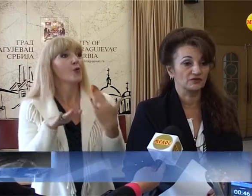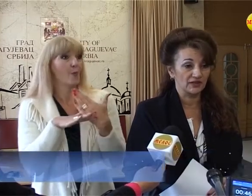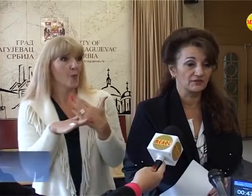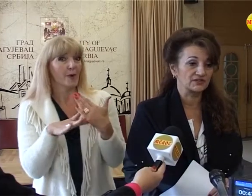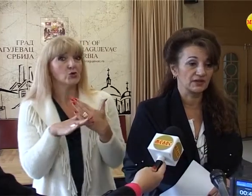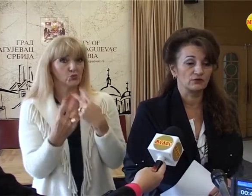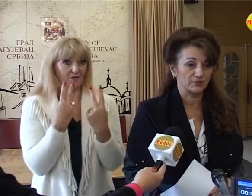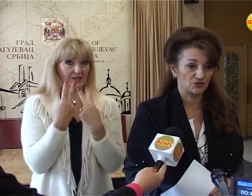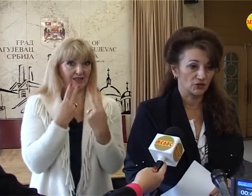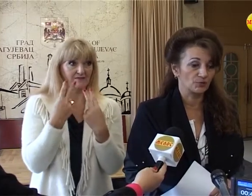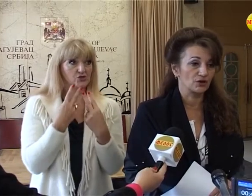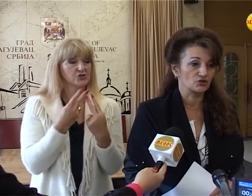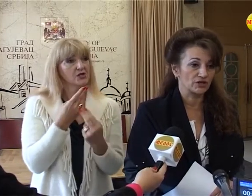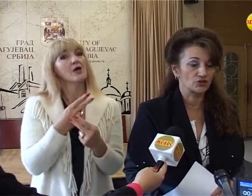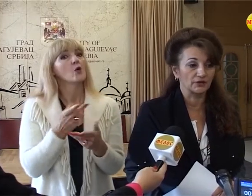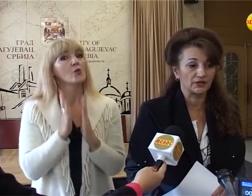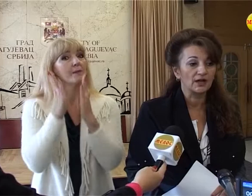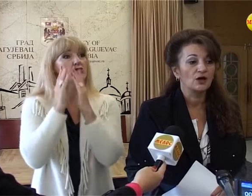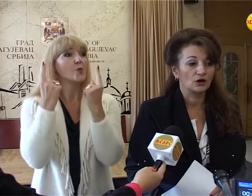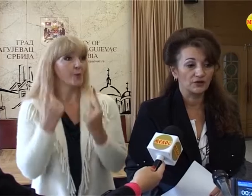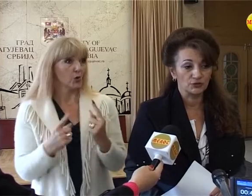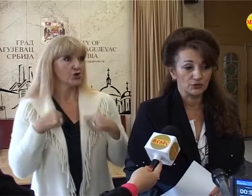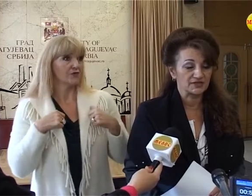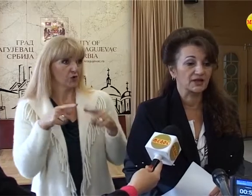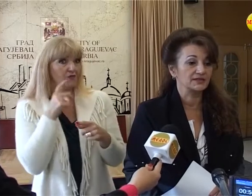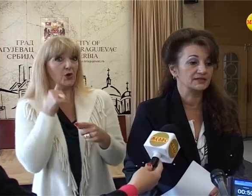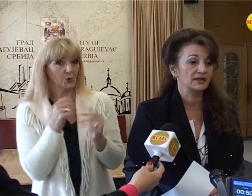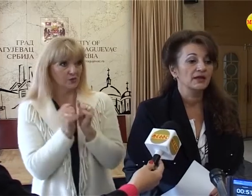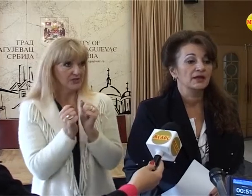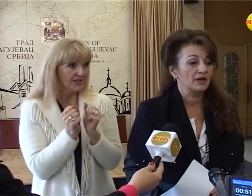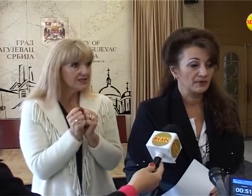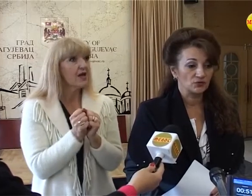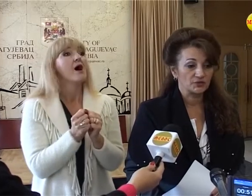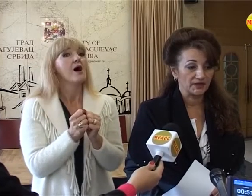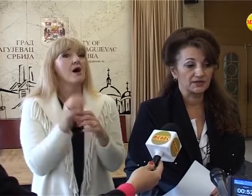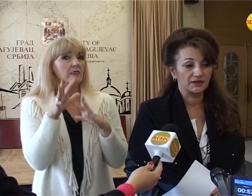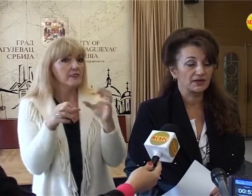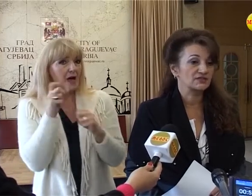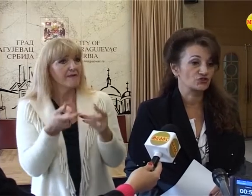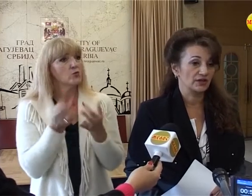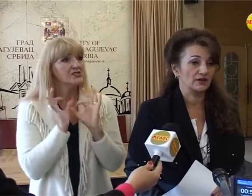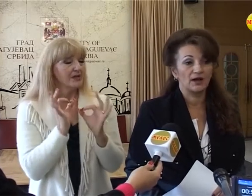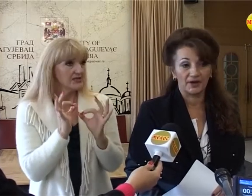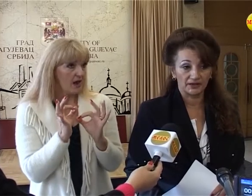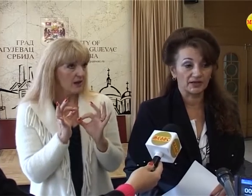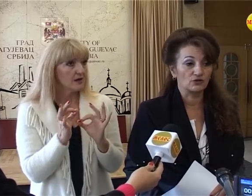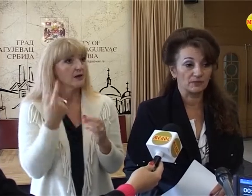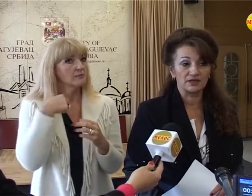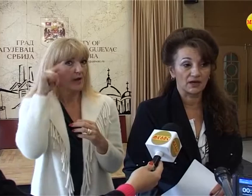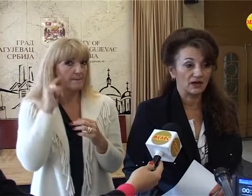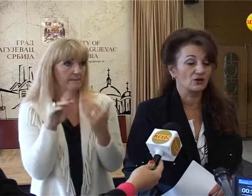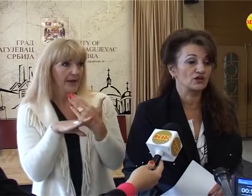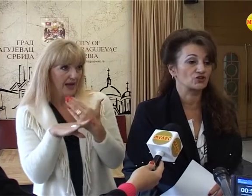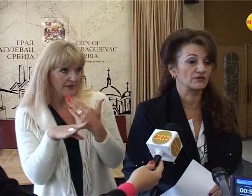pomažu vidljivosti, unapređenju položaja života ovih ljudi u zajednici, nabavku specijalnih, znači aparata koji